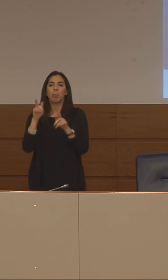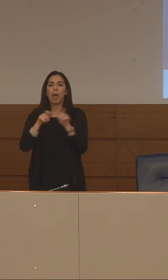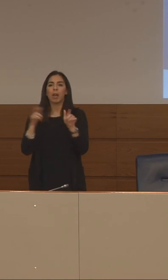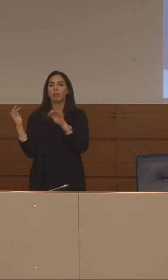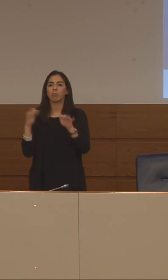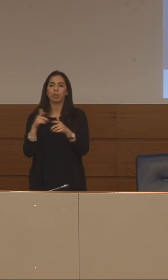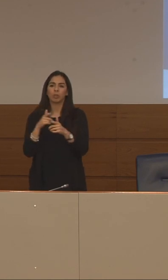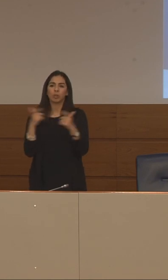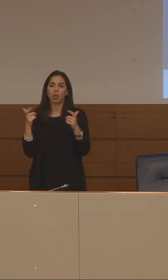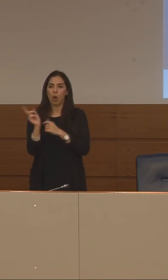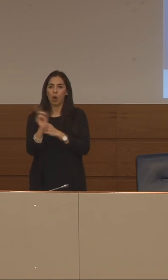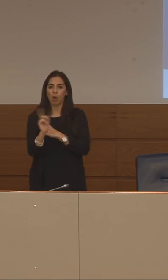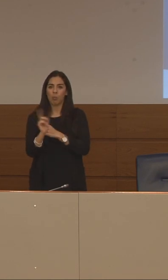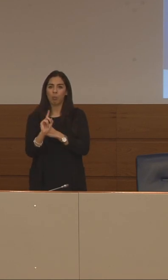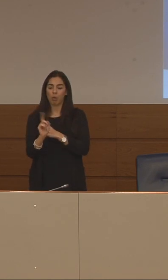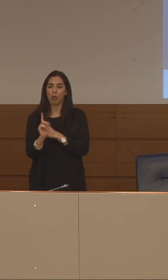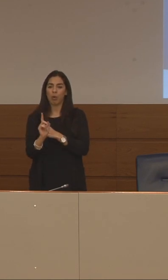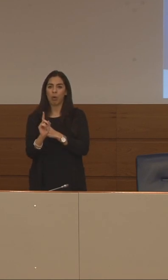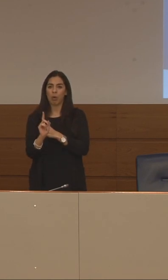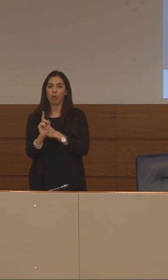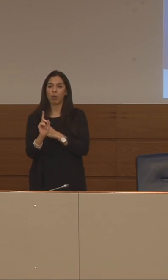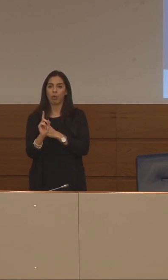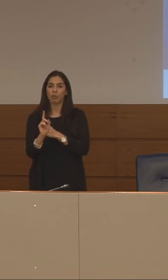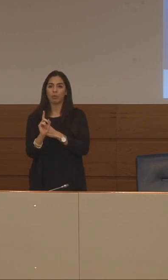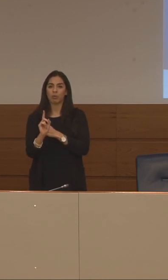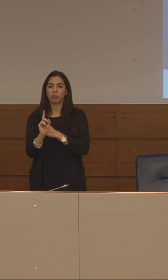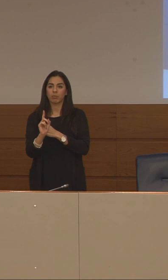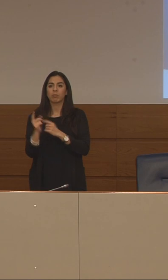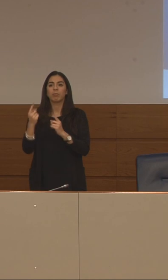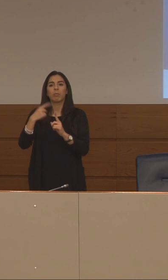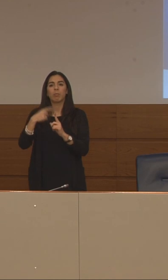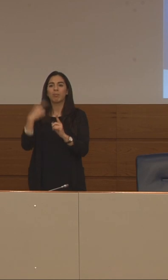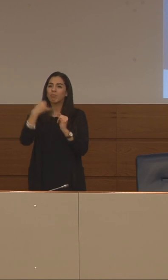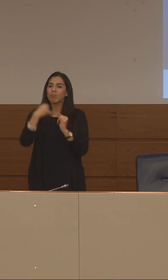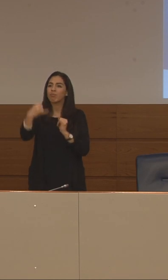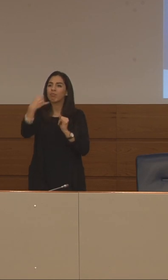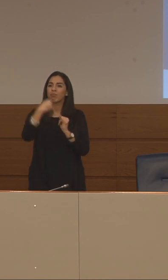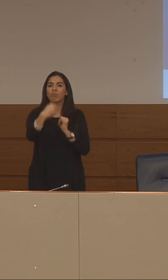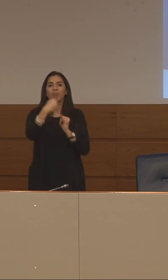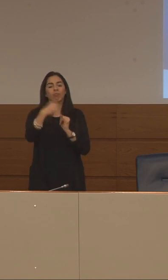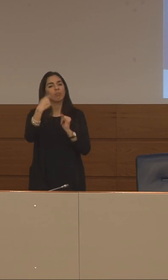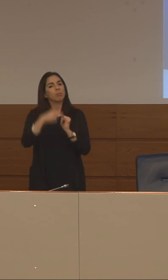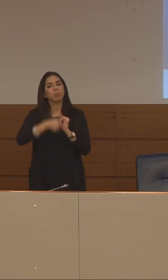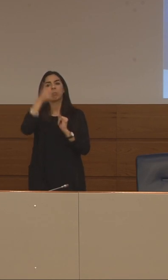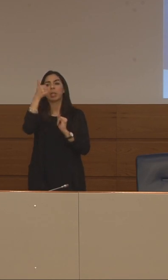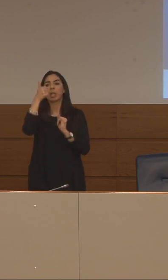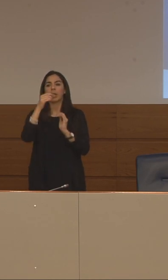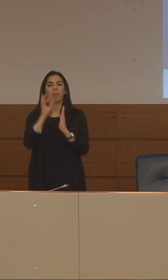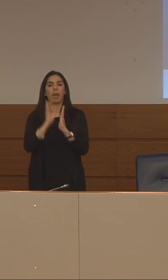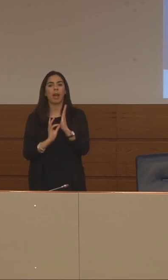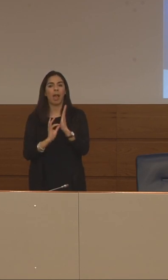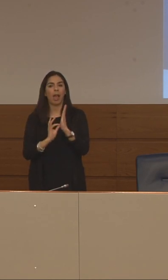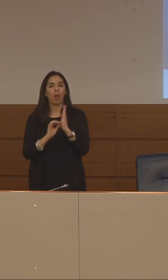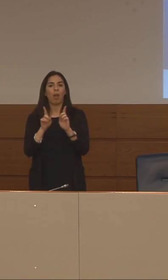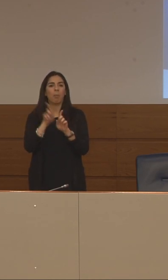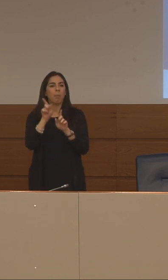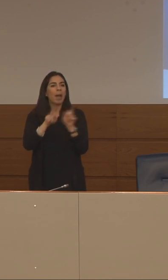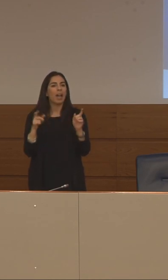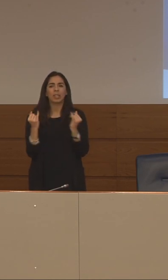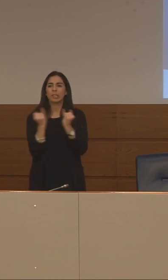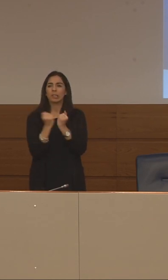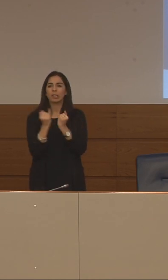misure legate alla distanza che sono la prima regola che bisogna rispettare per